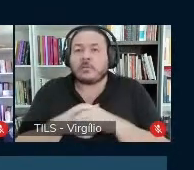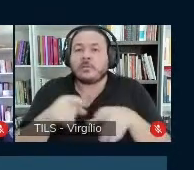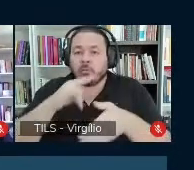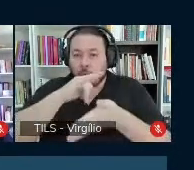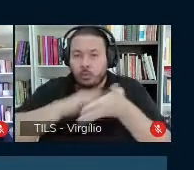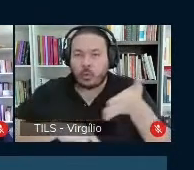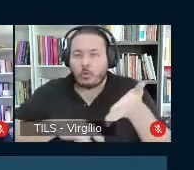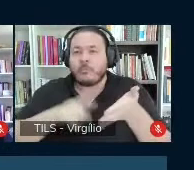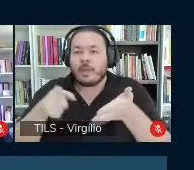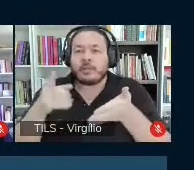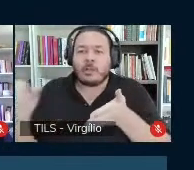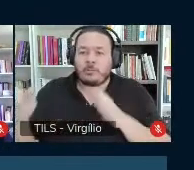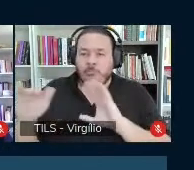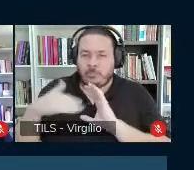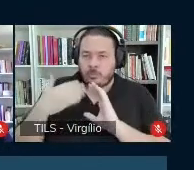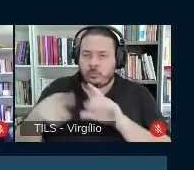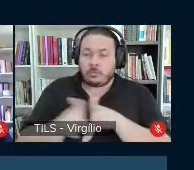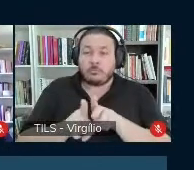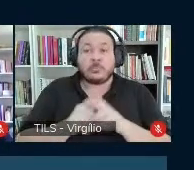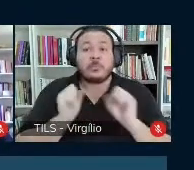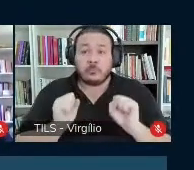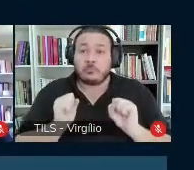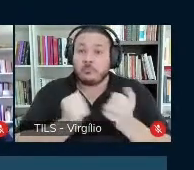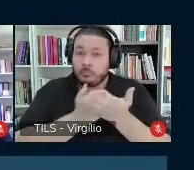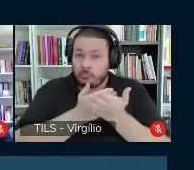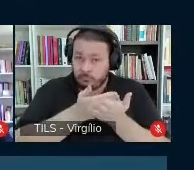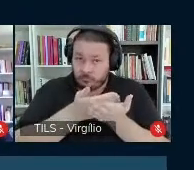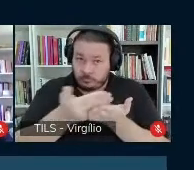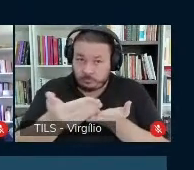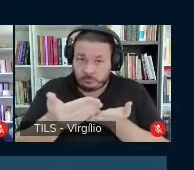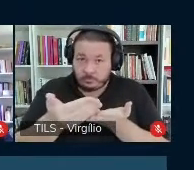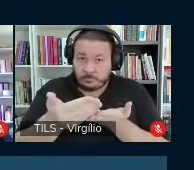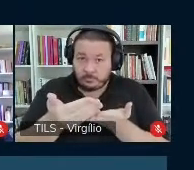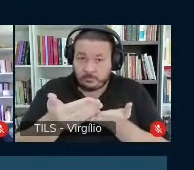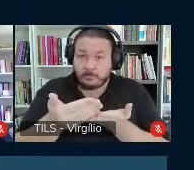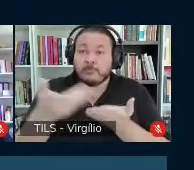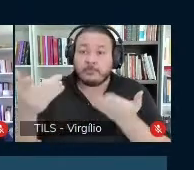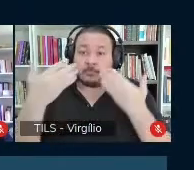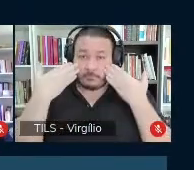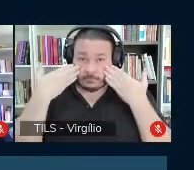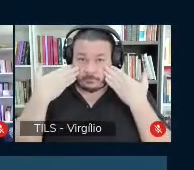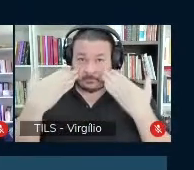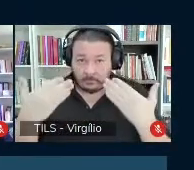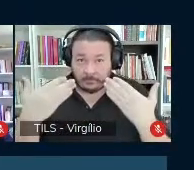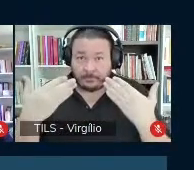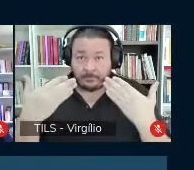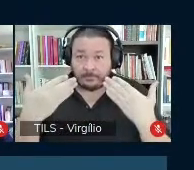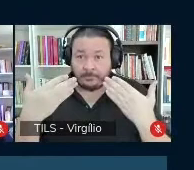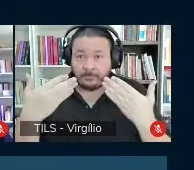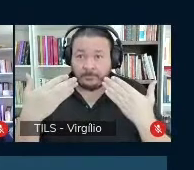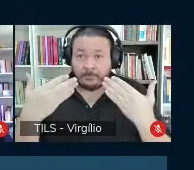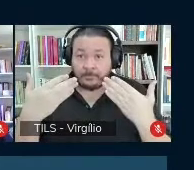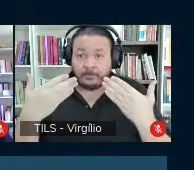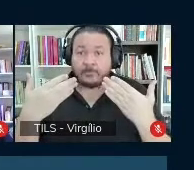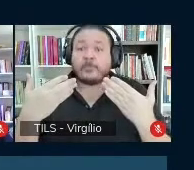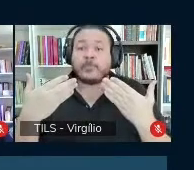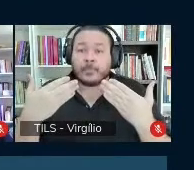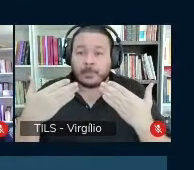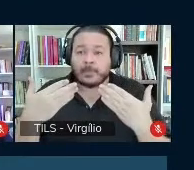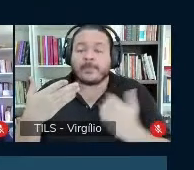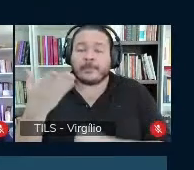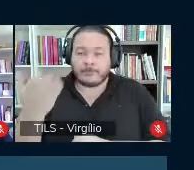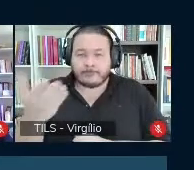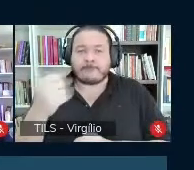documento que ela me encaminhou. Então, nós podemos dar início à apresentação do candidato